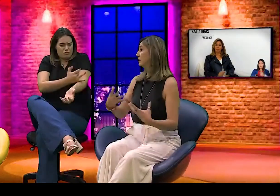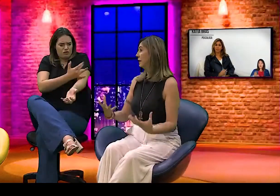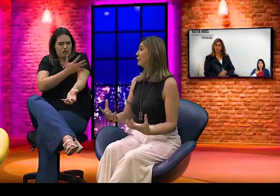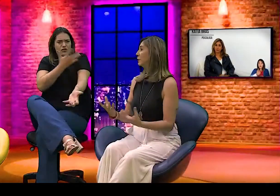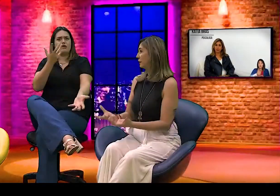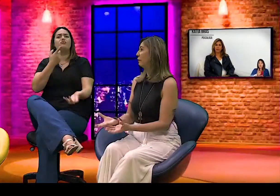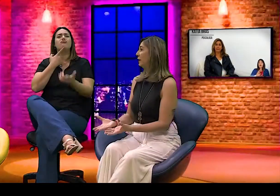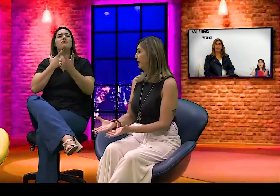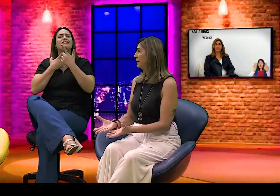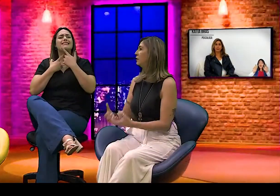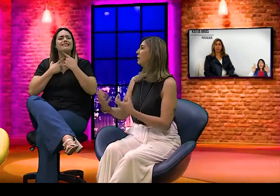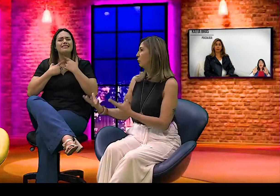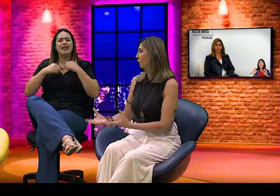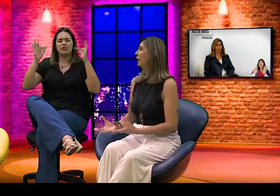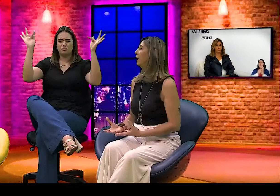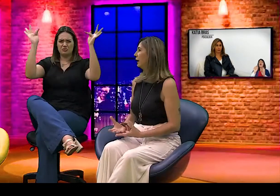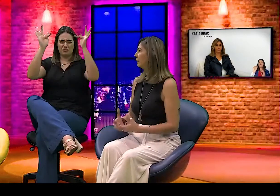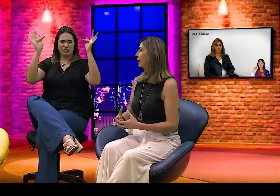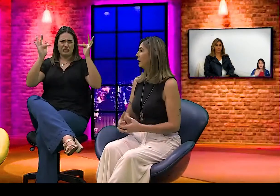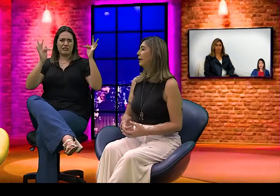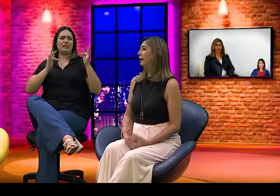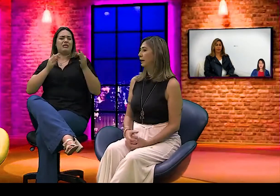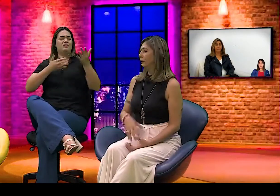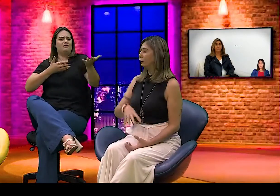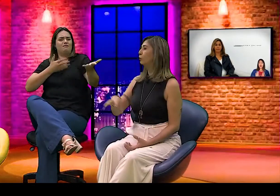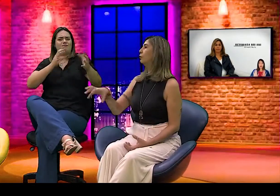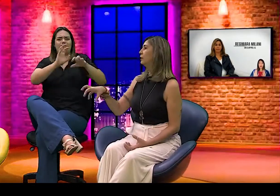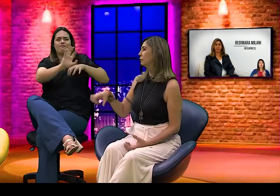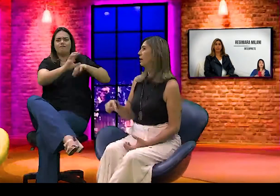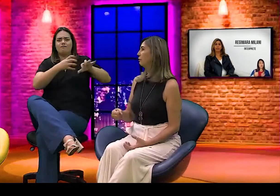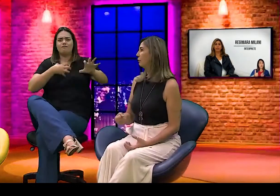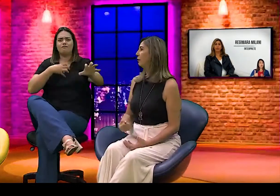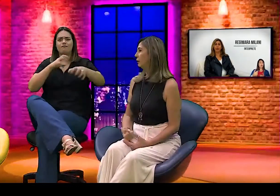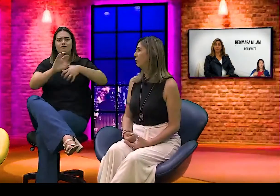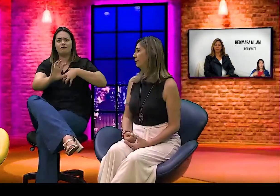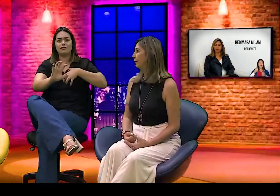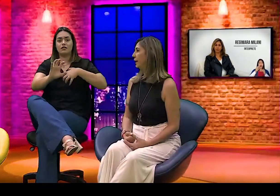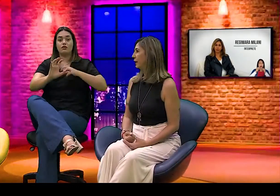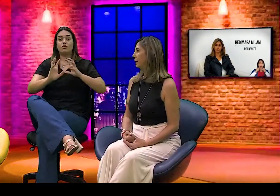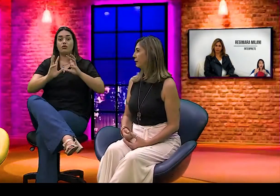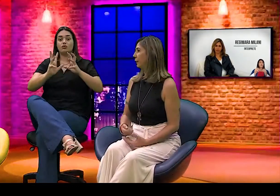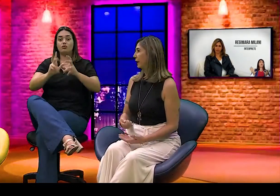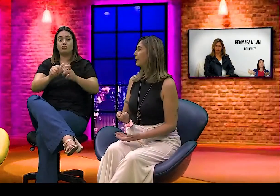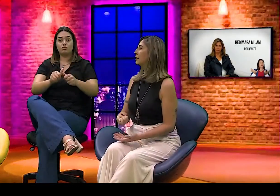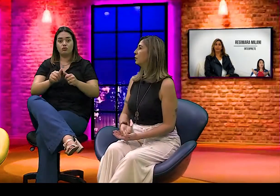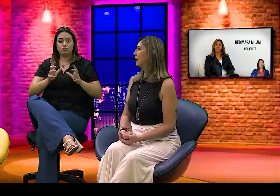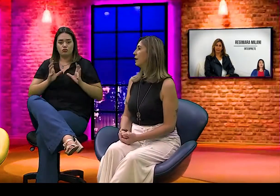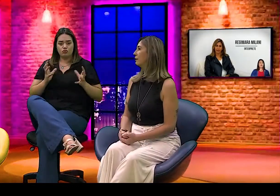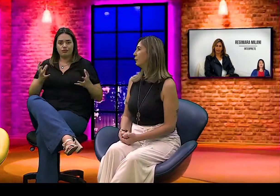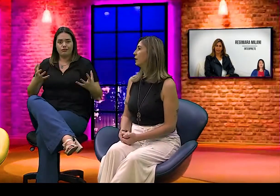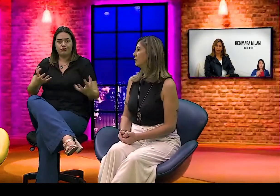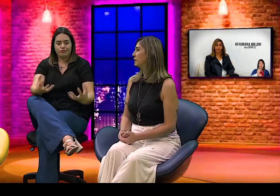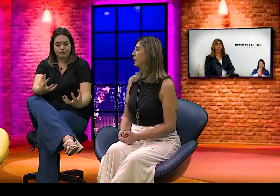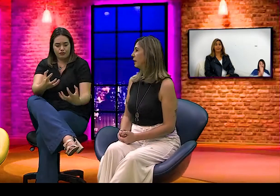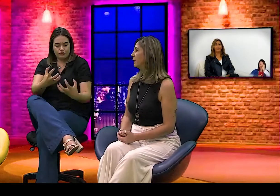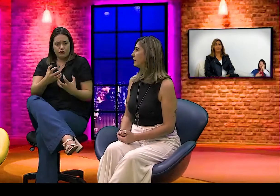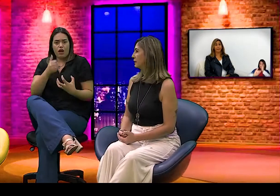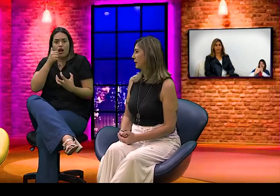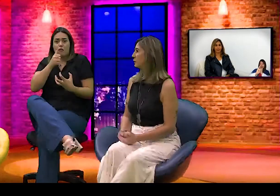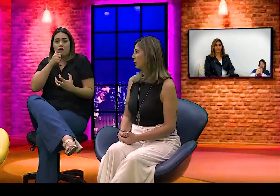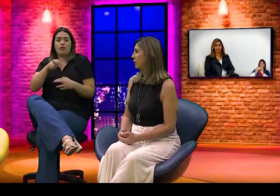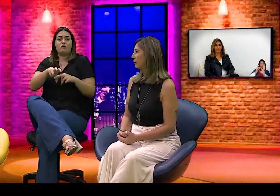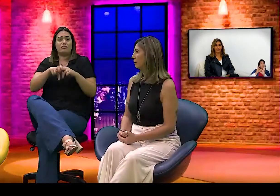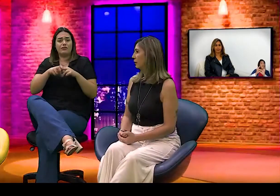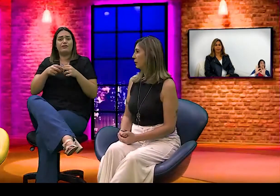fantasias, o desejo de ser feliz, de ter um companheiro, né? Então tudo isso está envolvido para que essa mulher, muitas vezes, permaneça